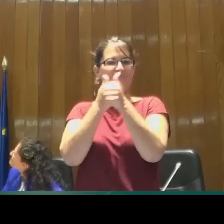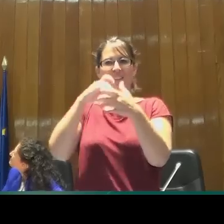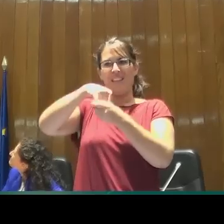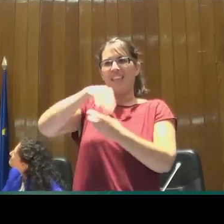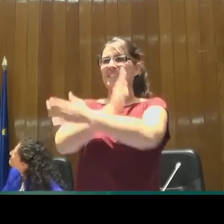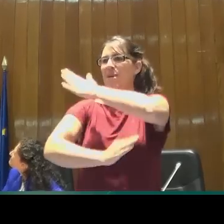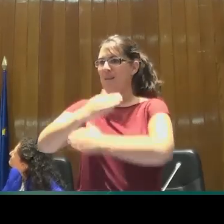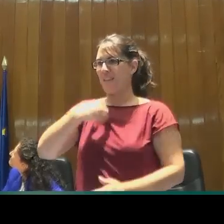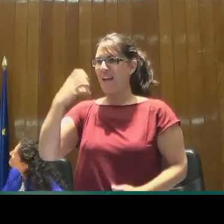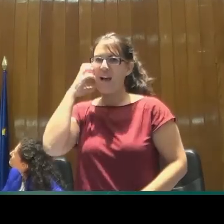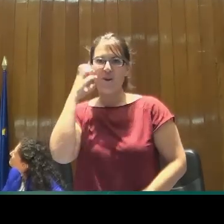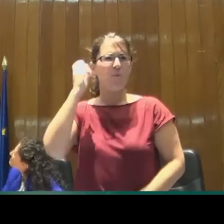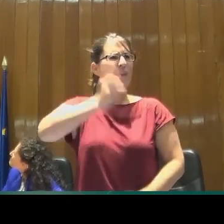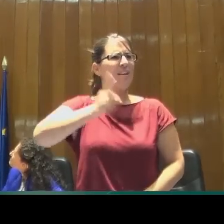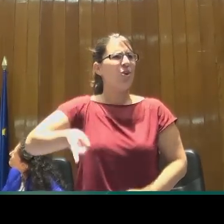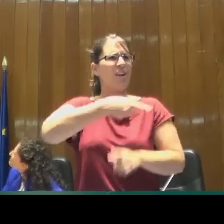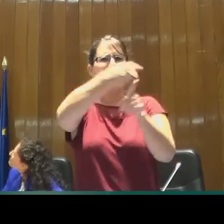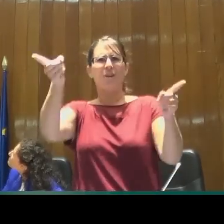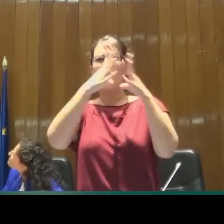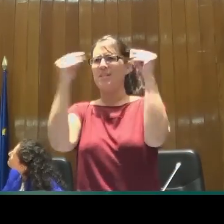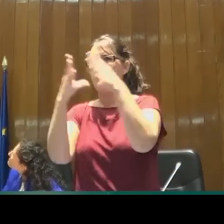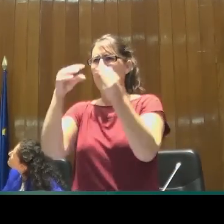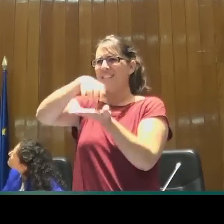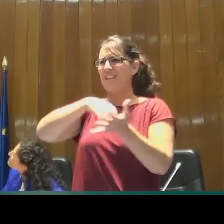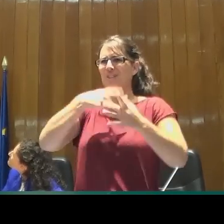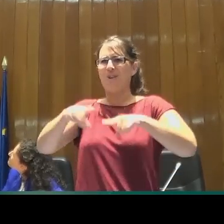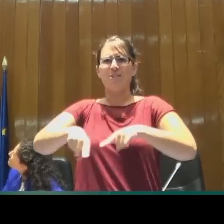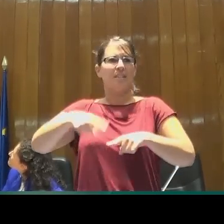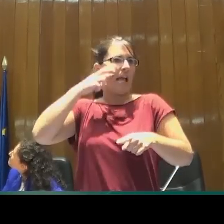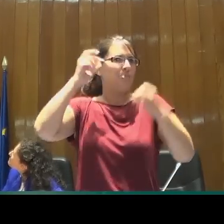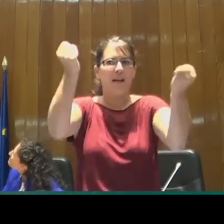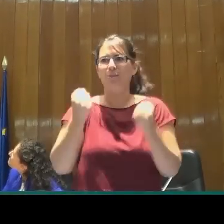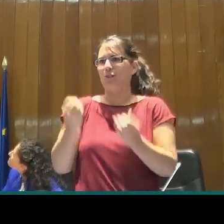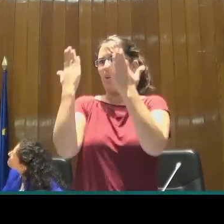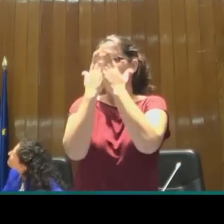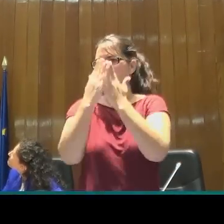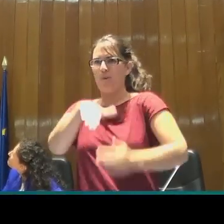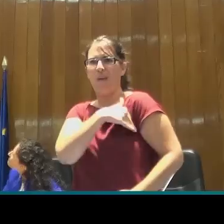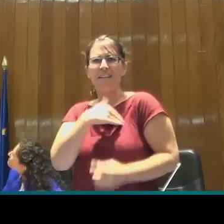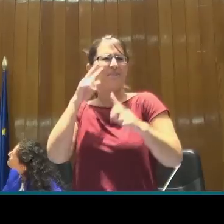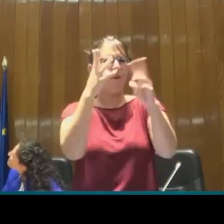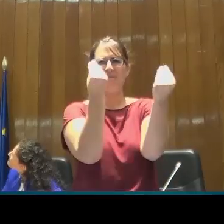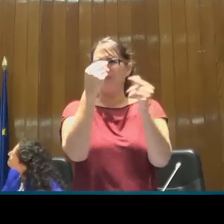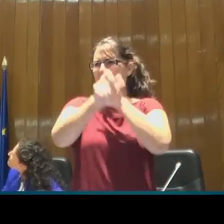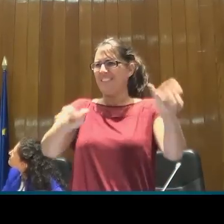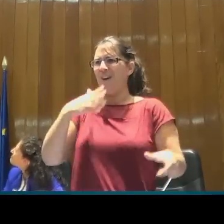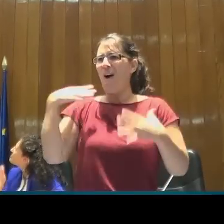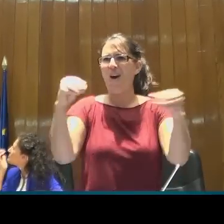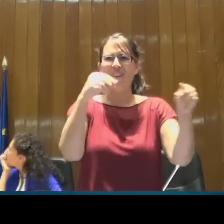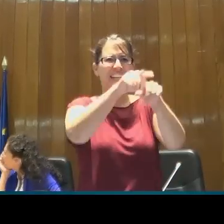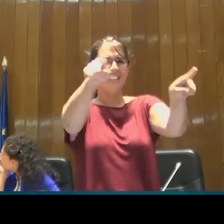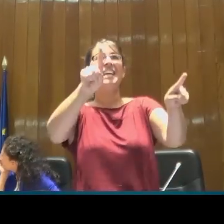Representantes de universidades, centros educativos, asociaciones, expertos, investigadores, estudiantes. Veo mucha gente joven arriba y abajo, así que buenos días